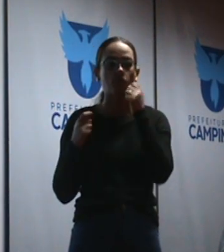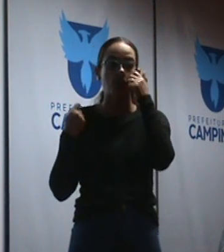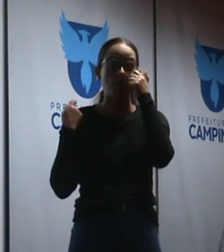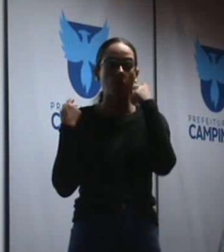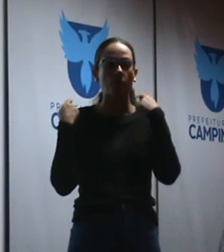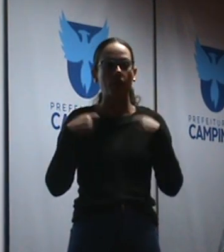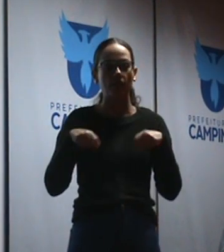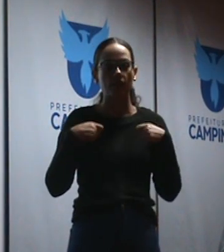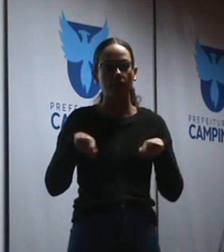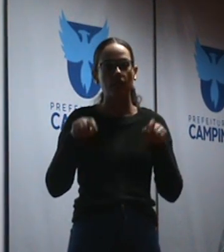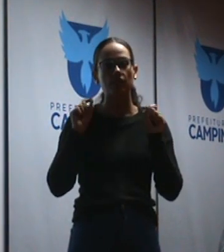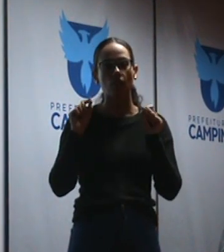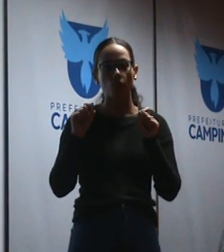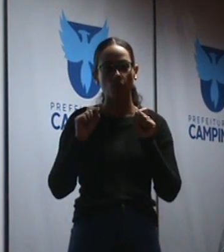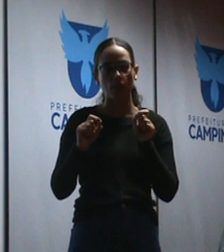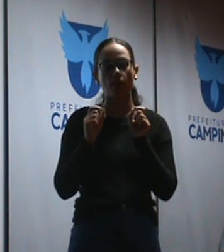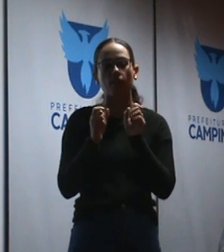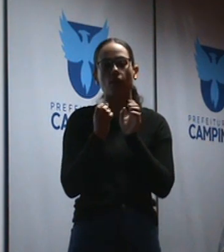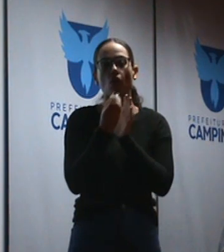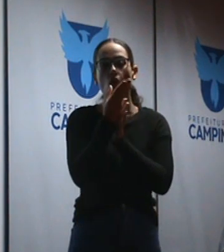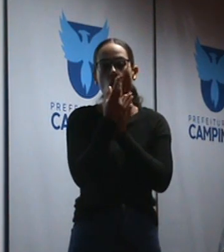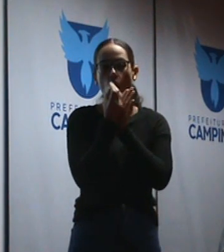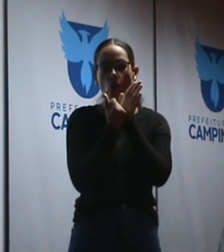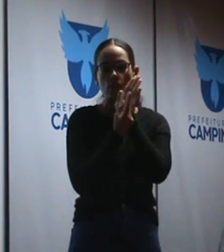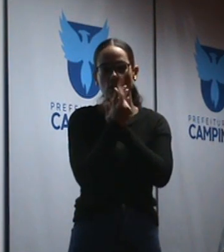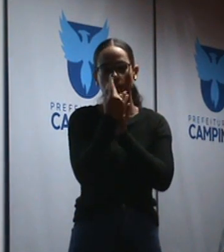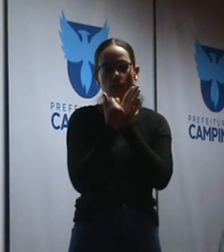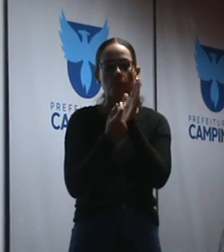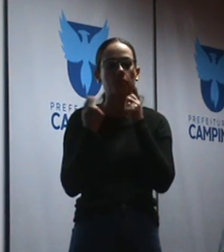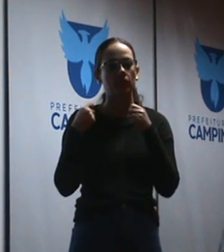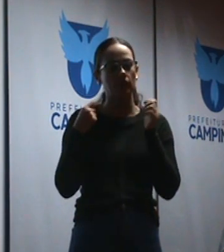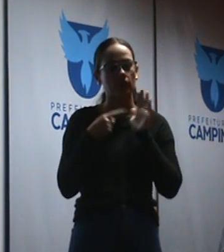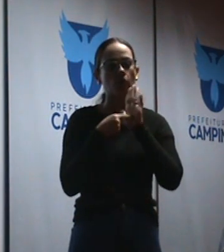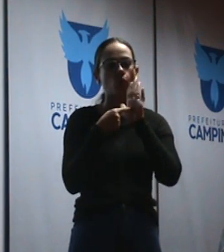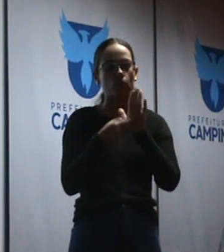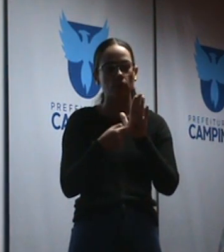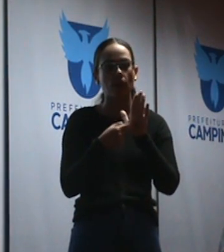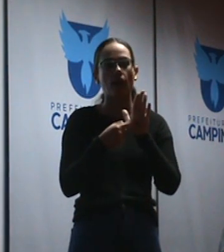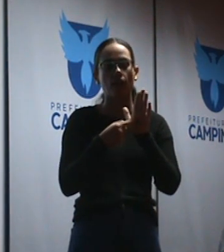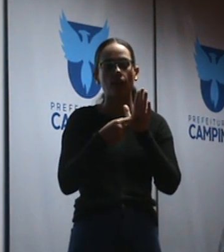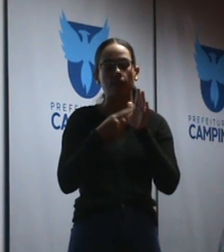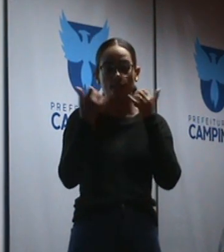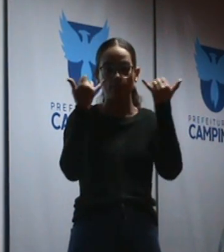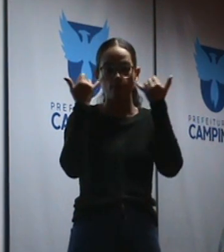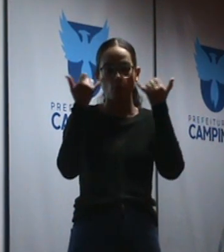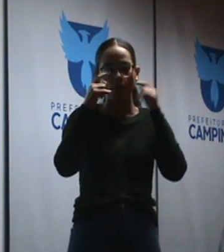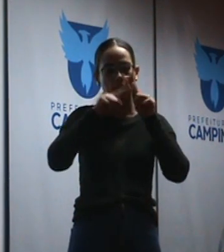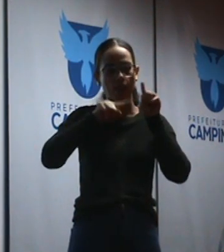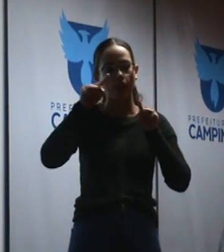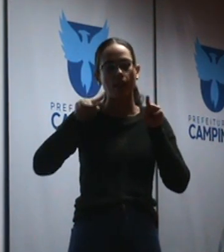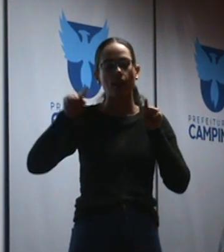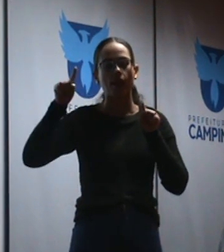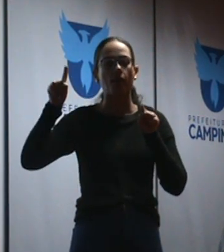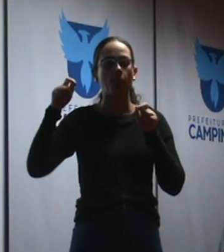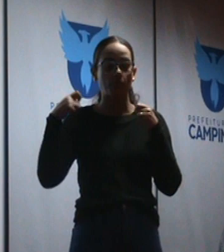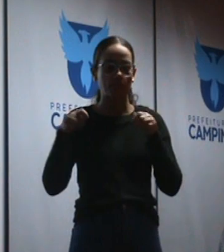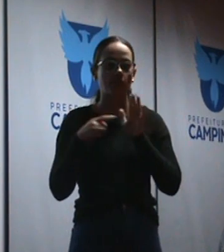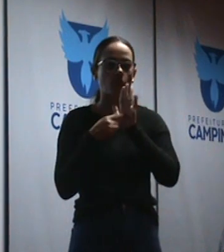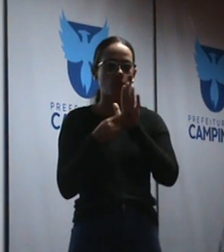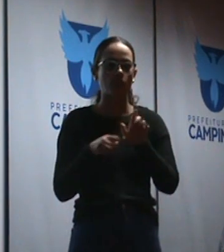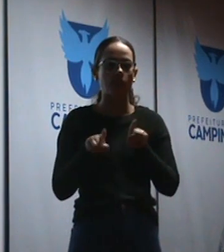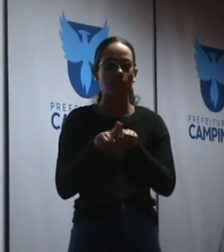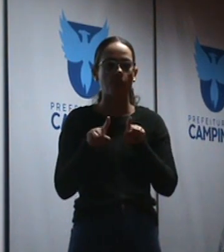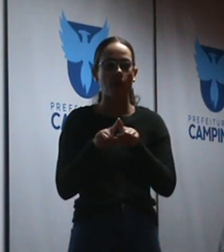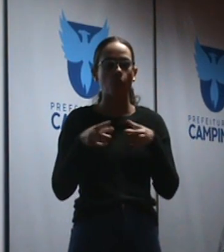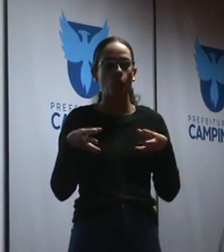contas precisaria mostrar para nós isso. E isso precisaria vir para o Conselho Fiscal para a